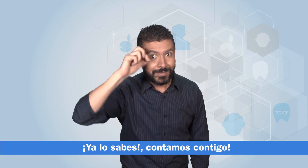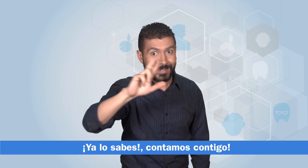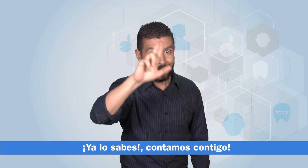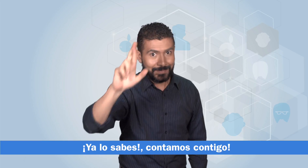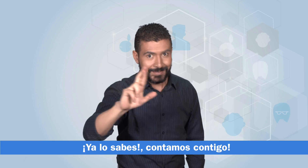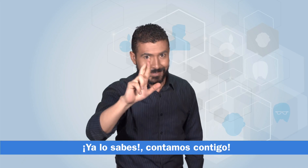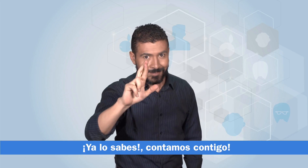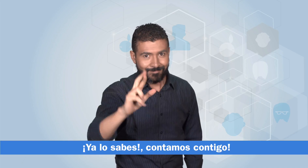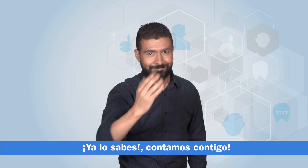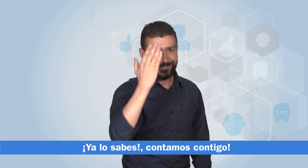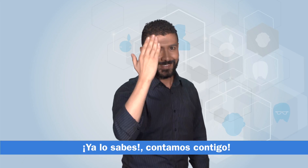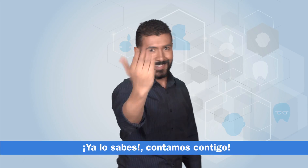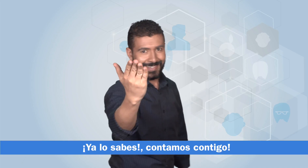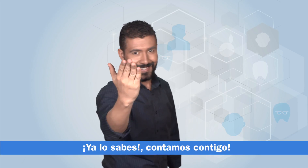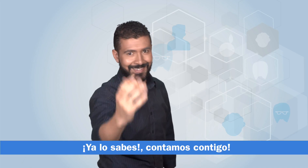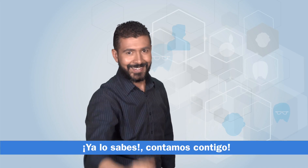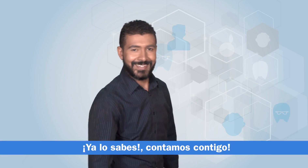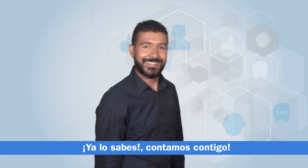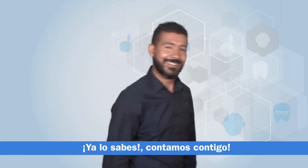ya lo sabes, contamos contigo.